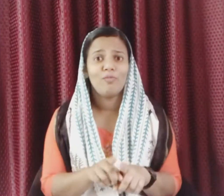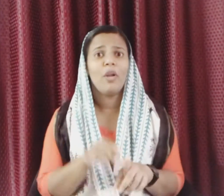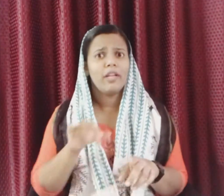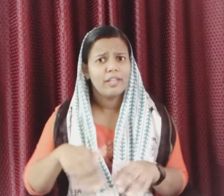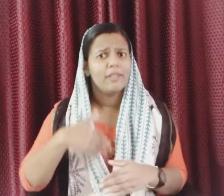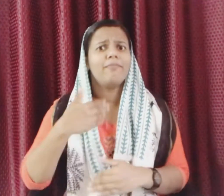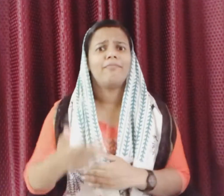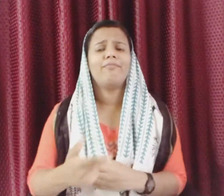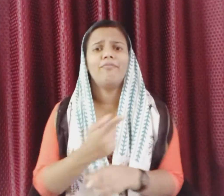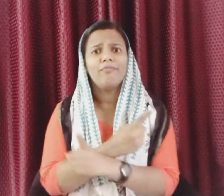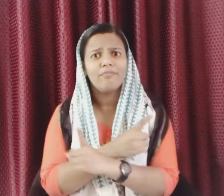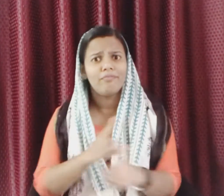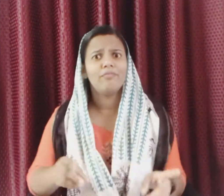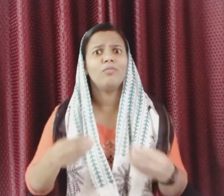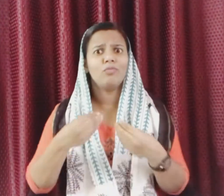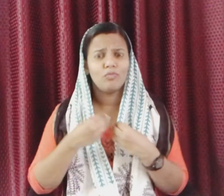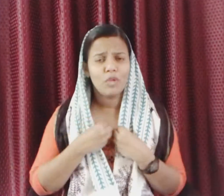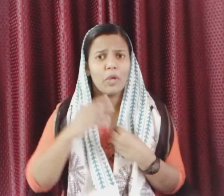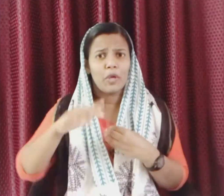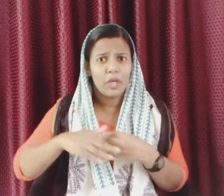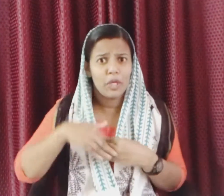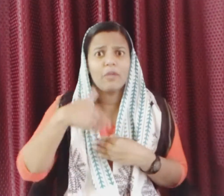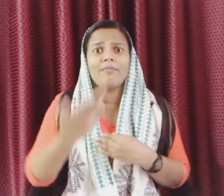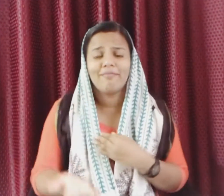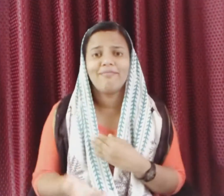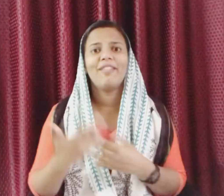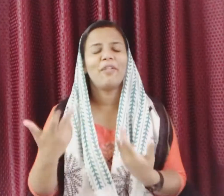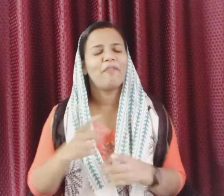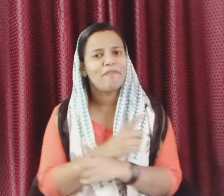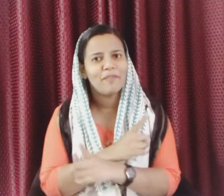വിടുവിച്ച കർത്താവ്, ഇനിയും വിടുവിപ്പാനും അവൻ വരും കാലങ്ങളിലും വിടുവിപ്പാൻ